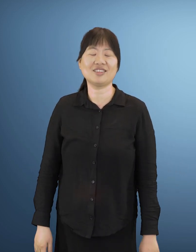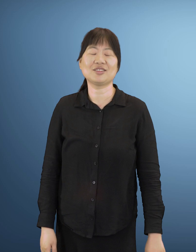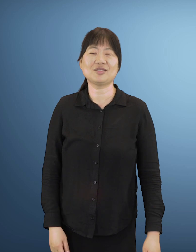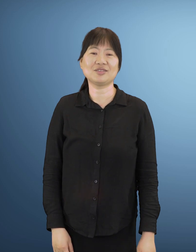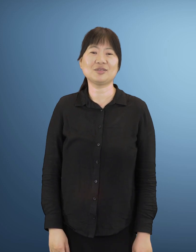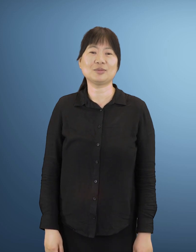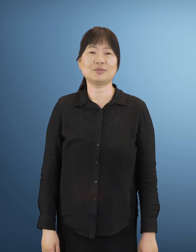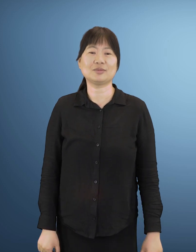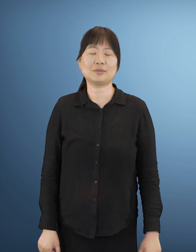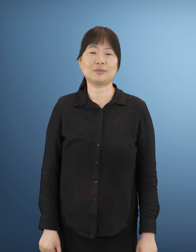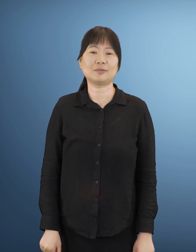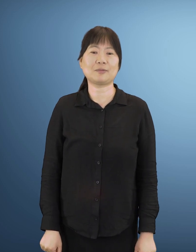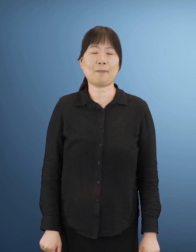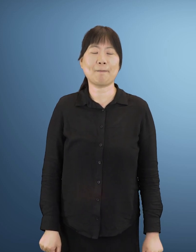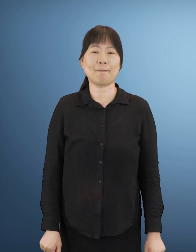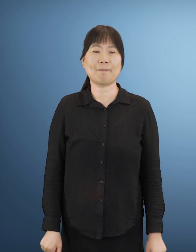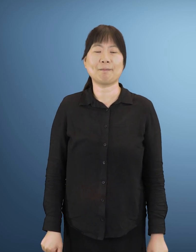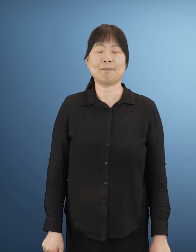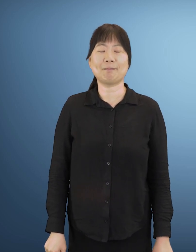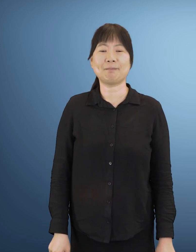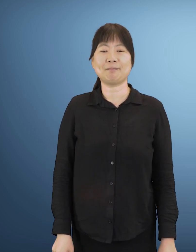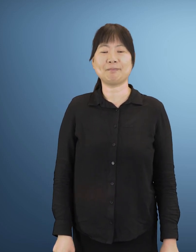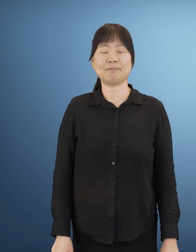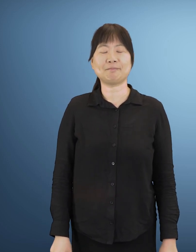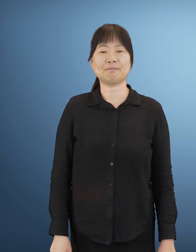평범한 진실이라고 믿어요.